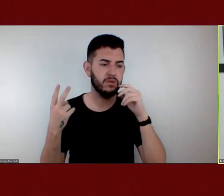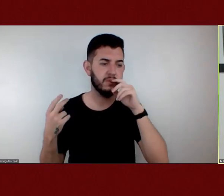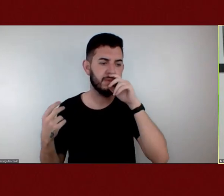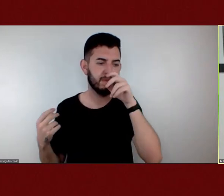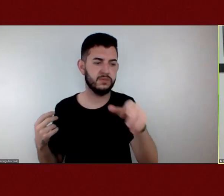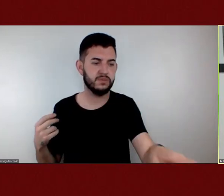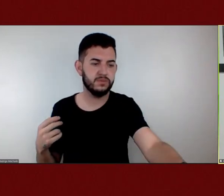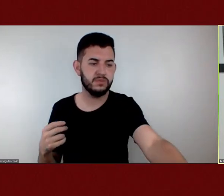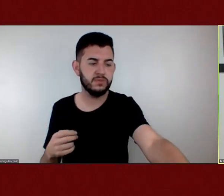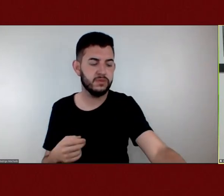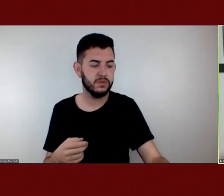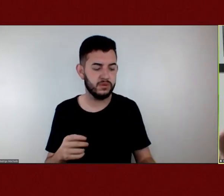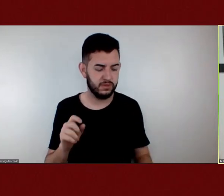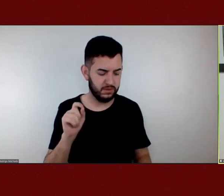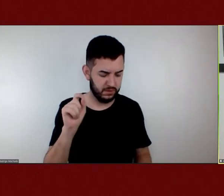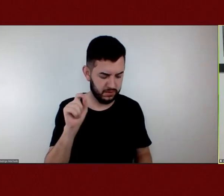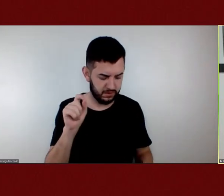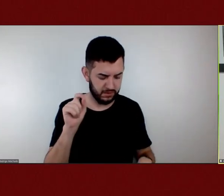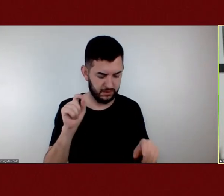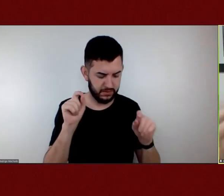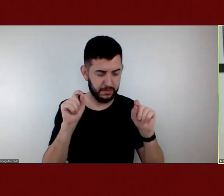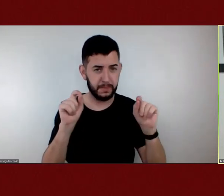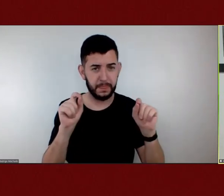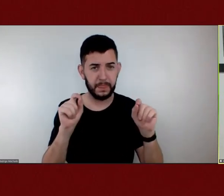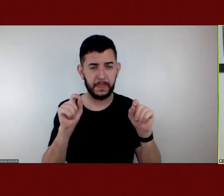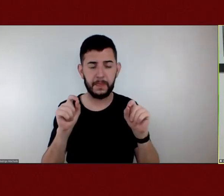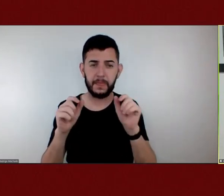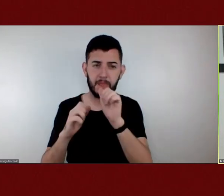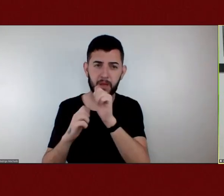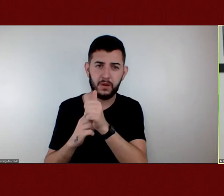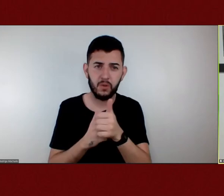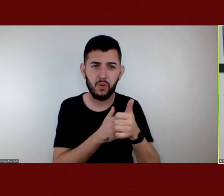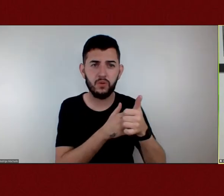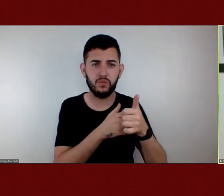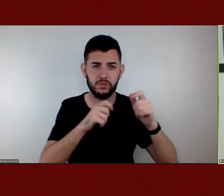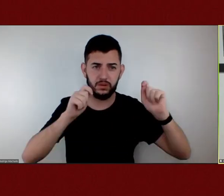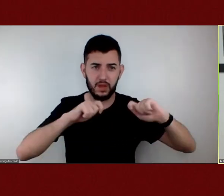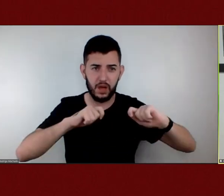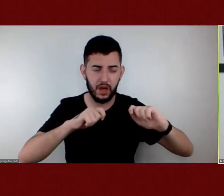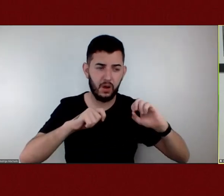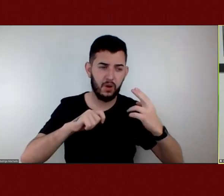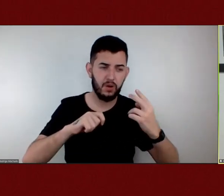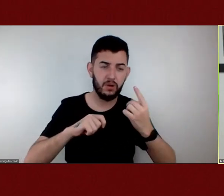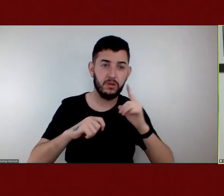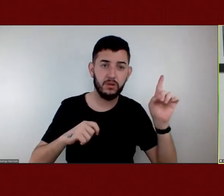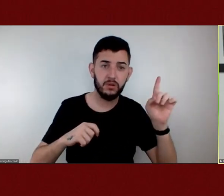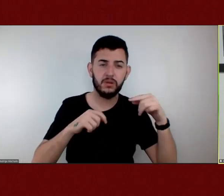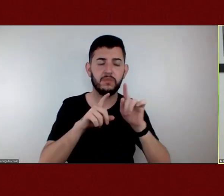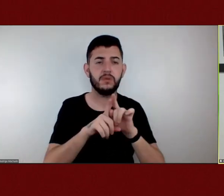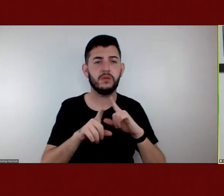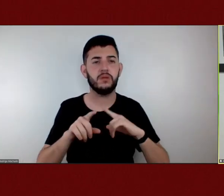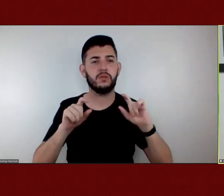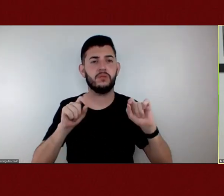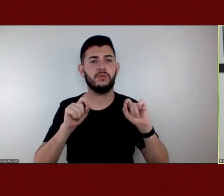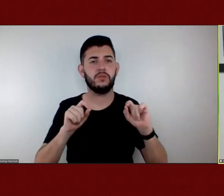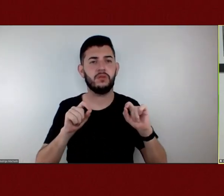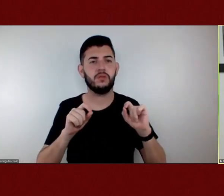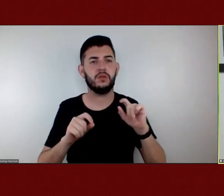continuarem a ser conduzidos, a se buscar implementá-los. E esses 100